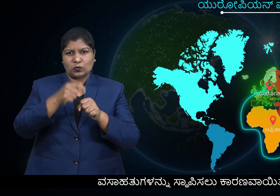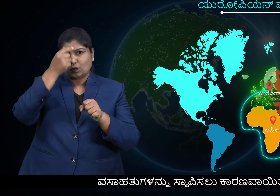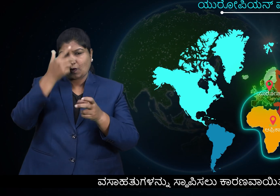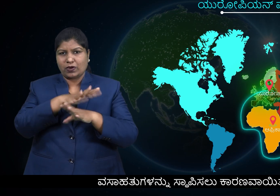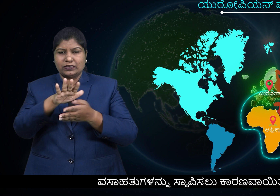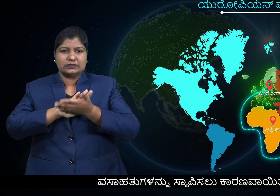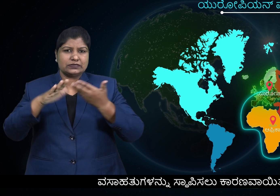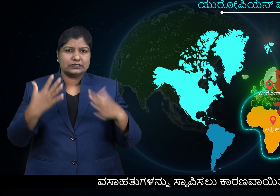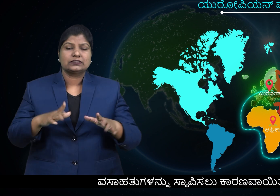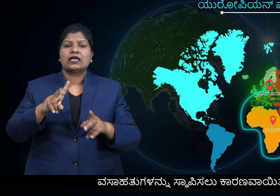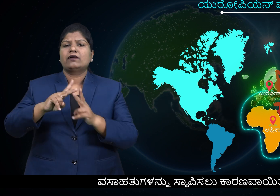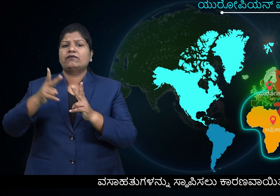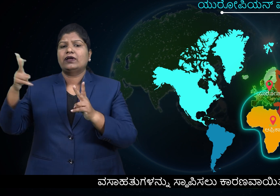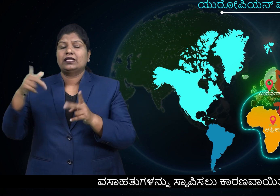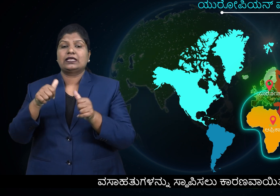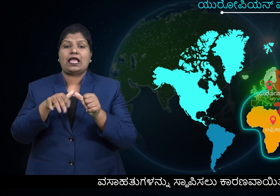ಸ್ಥಾಪಿಸಲು ಕಾರಣವಾಯಿತು.